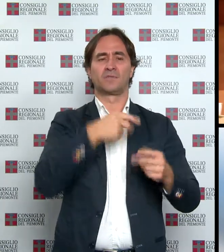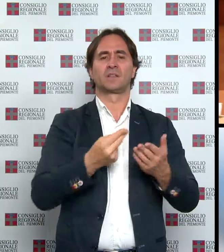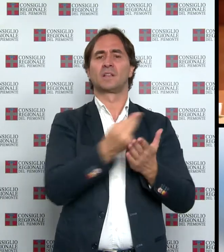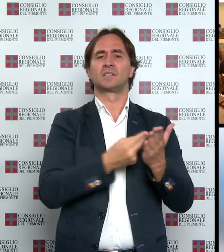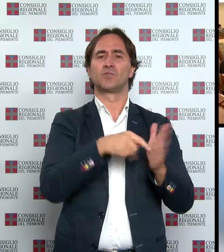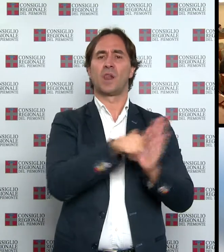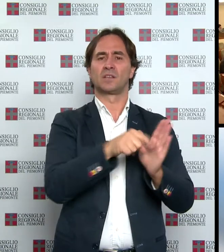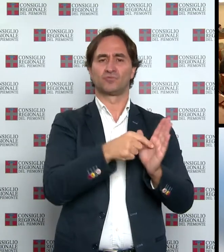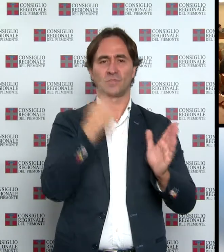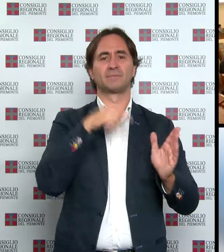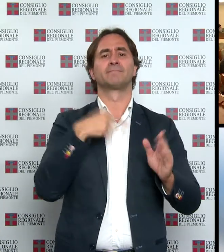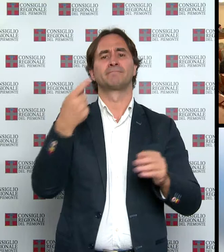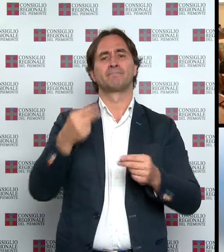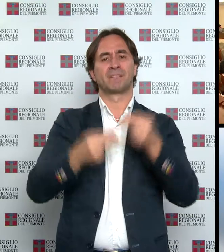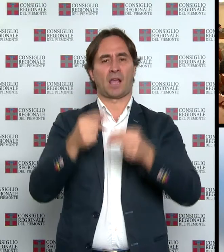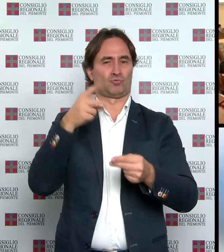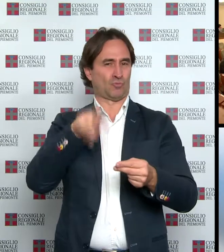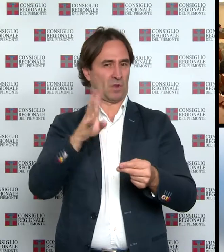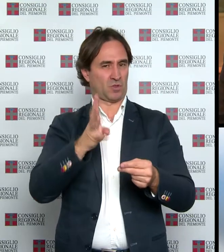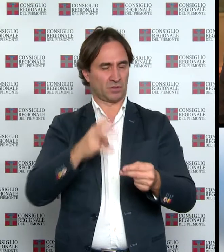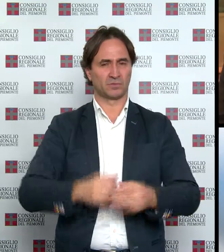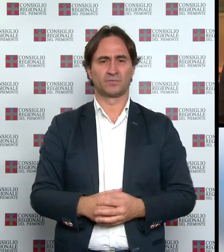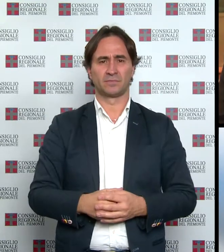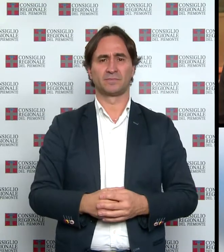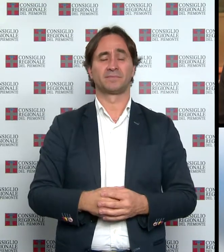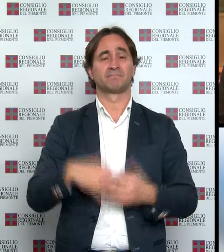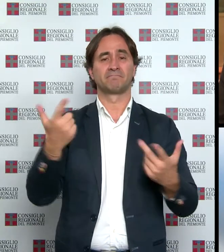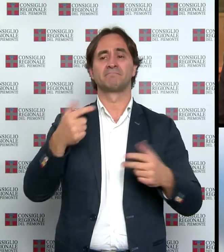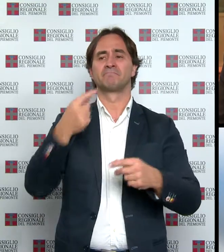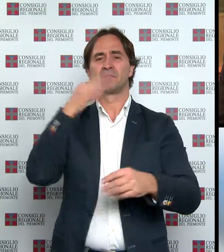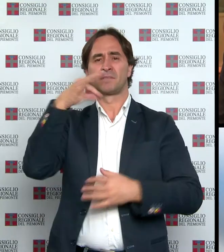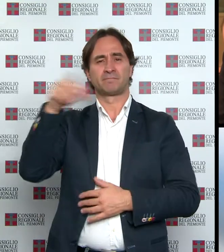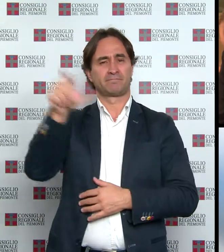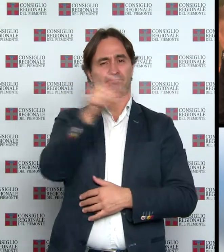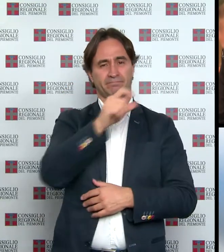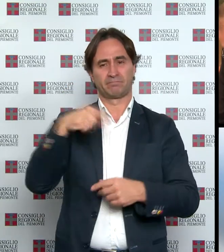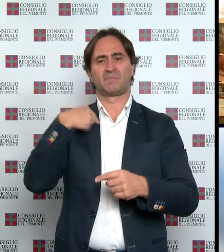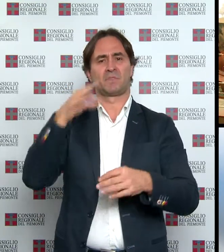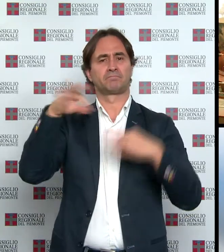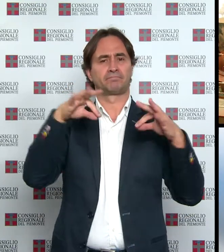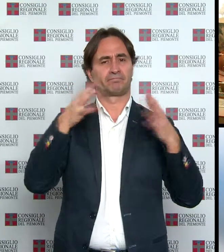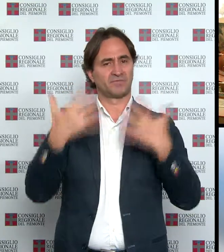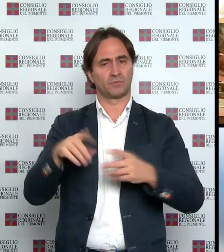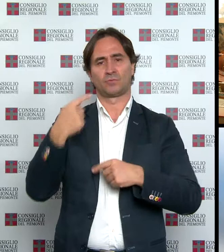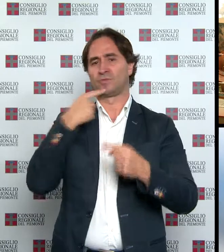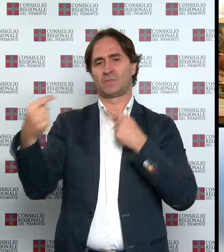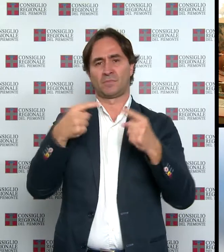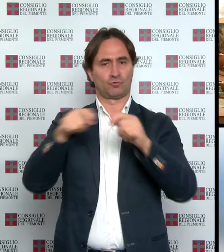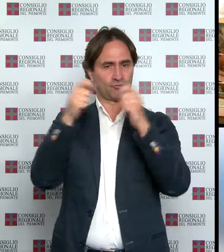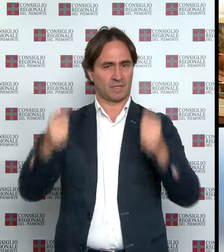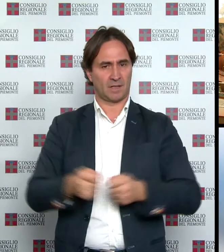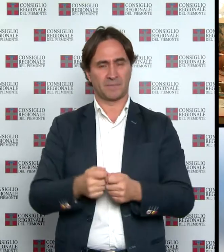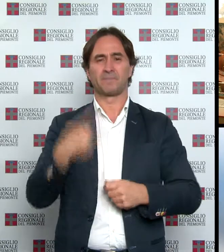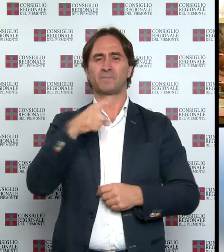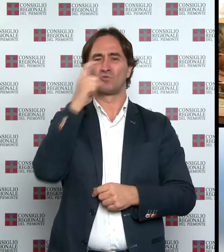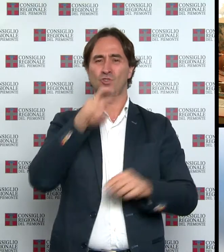al bilancio 2014. Dopo l'illustrazione dei relatori, si è svolto il dibattito generale. Nella seduta del 26 è